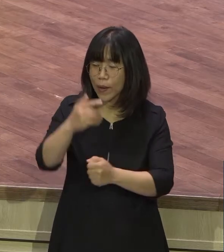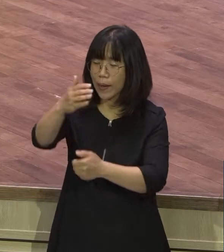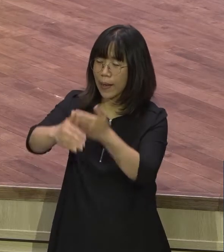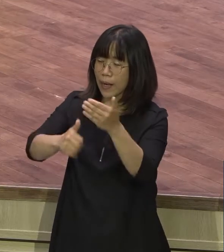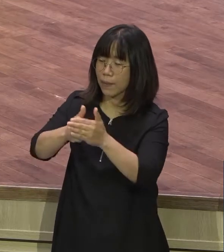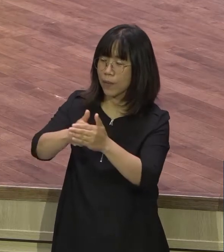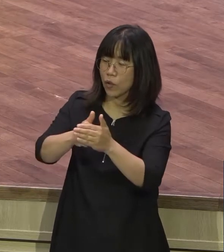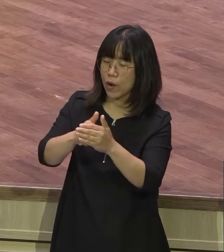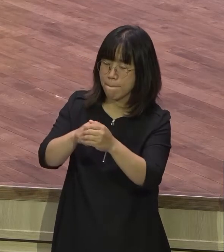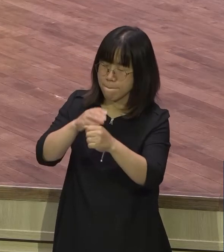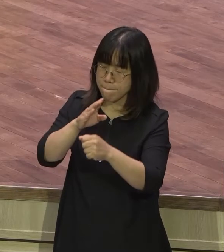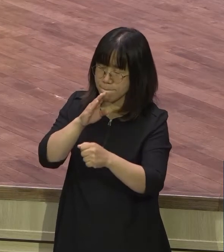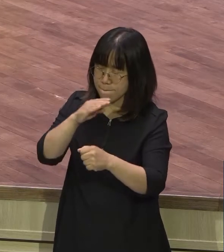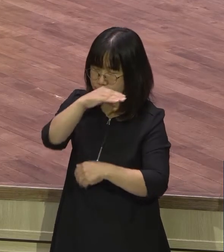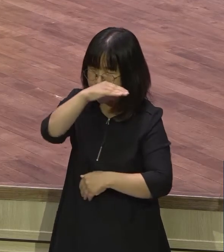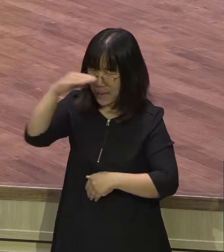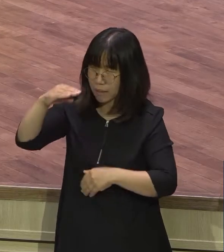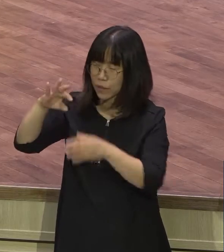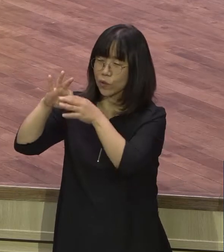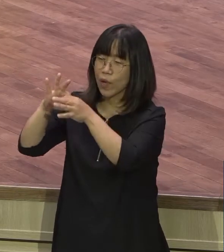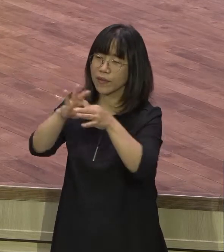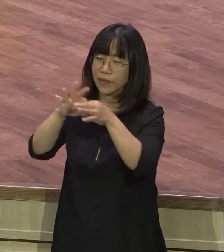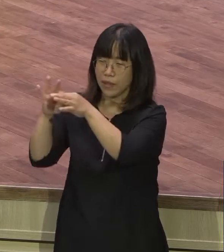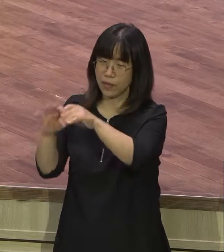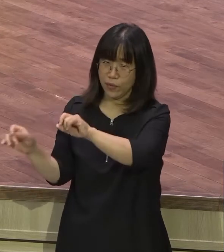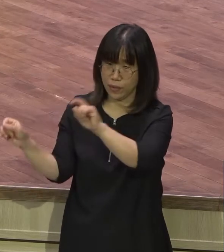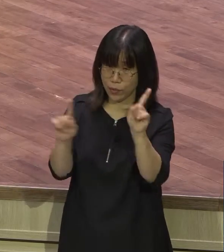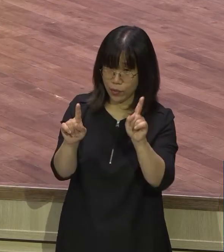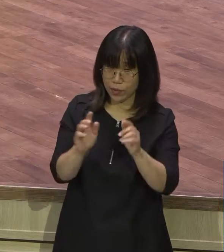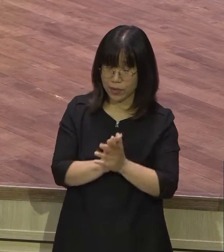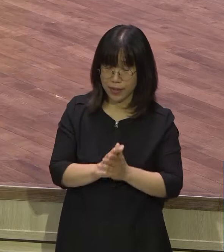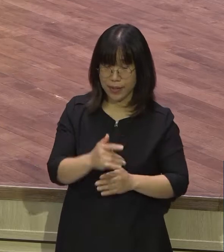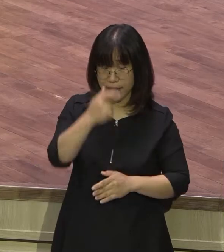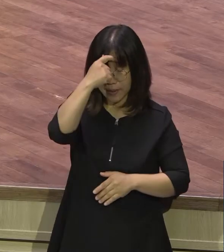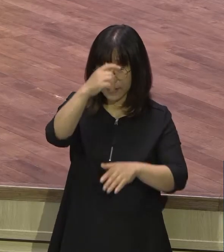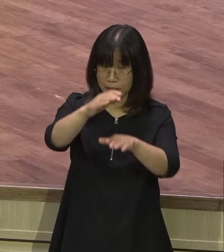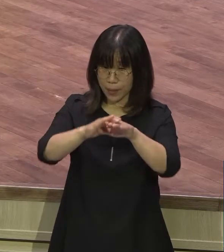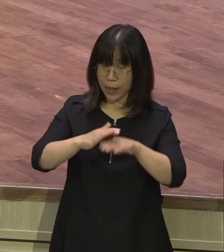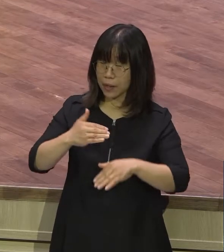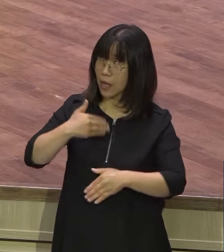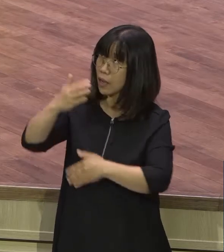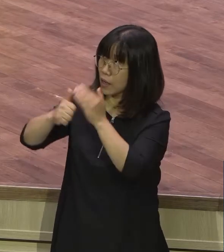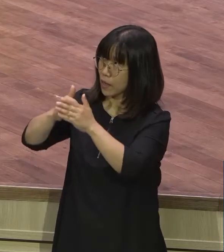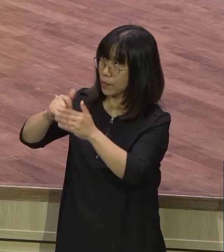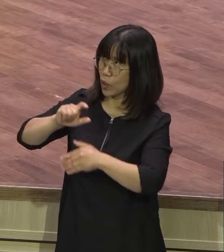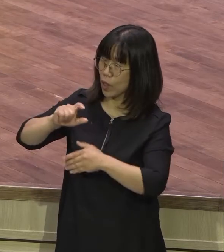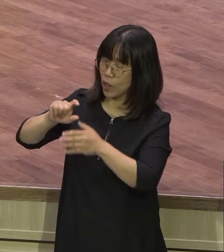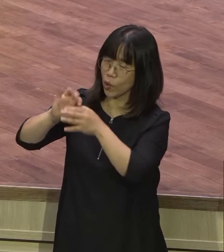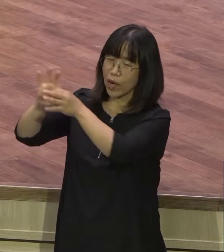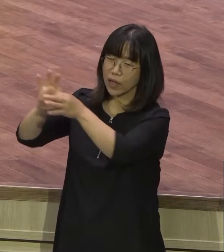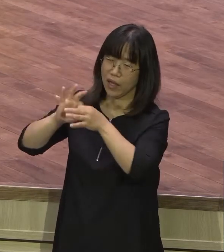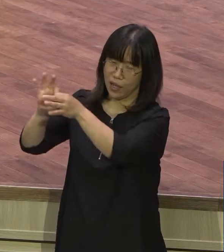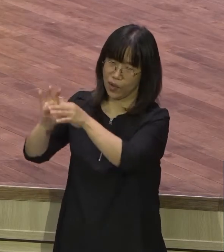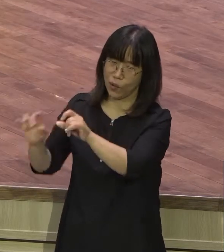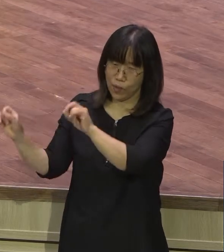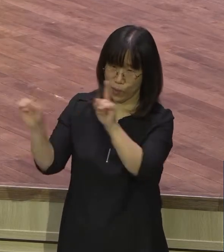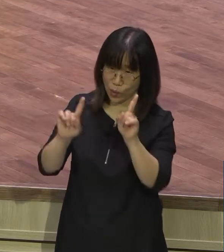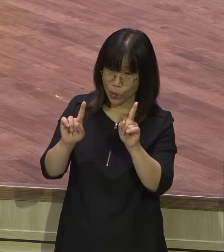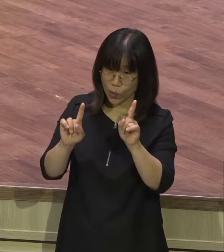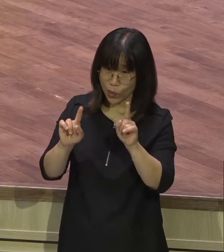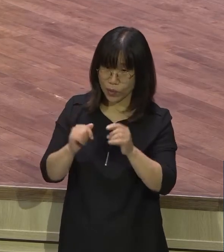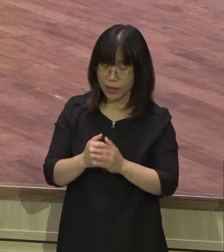바른 관계 회복이. 예배가 뭐예요? 하나님과 나와의 관계 회복이. 하나님과 나와의 관계 회복. 우리가